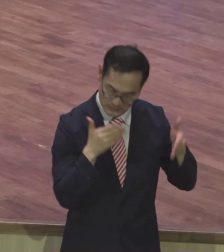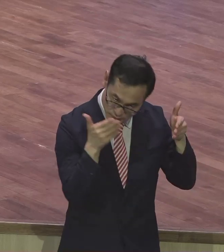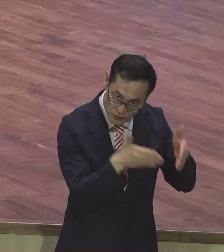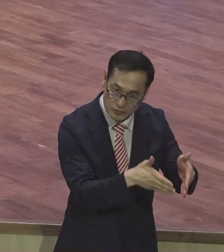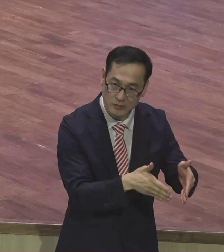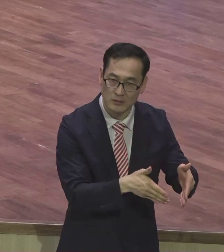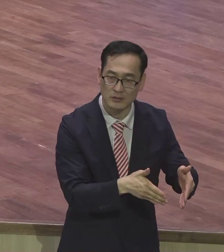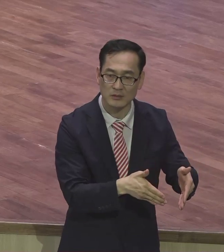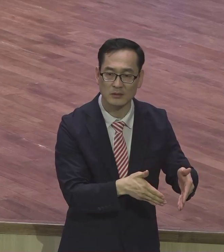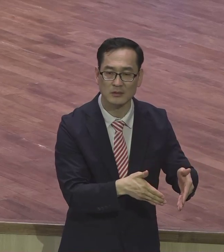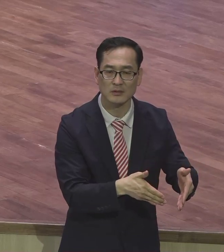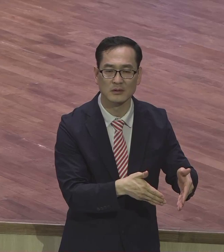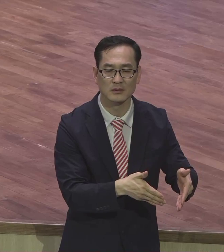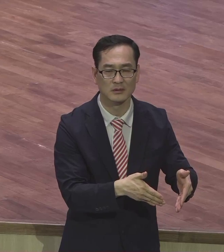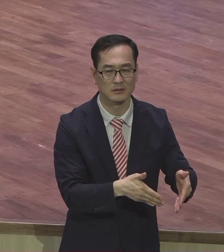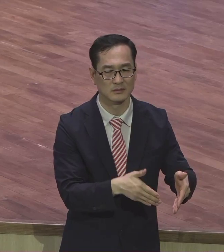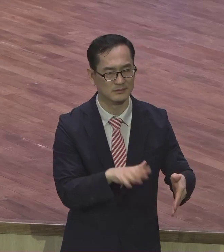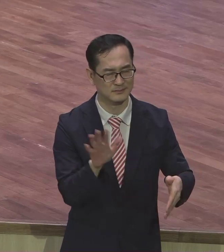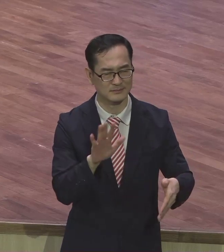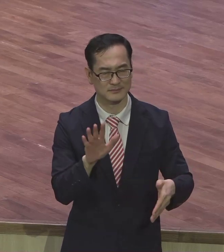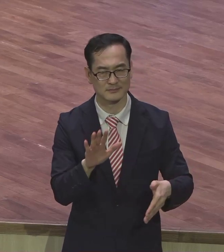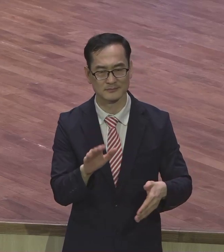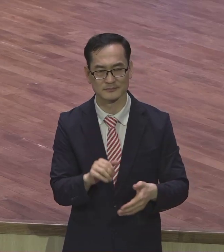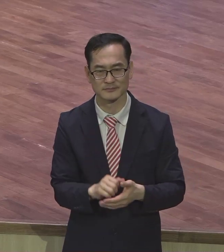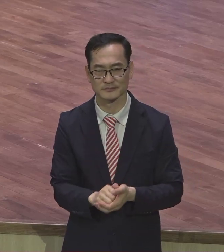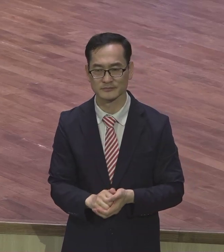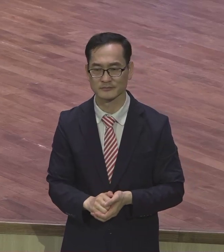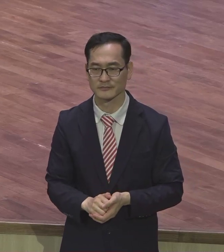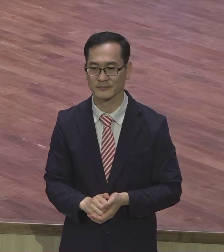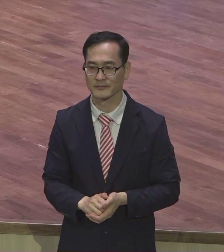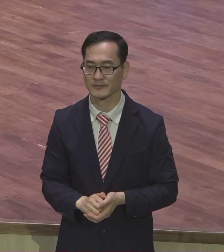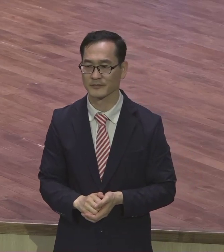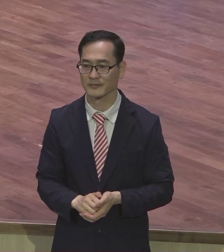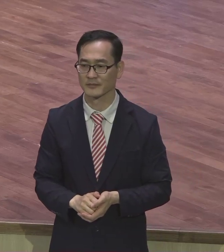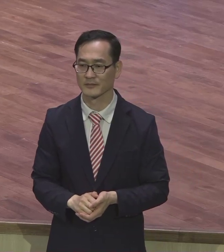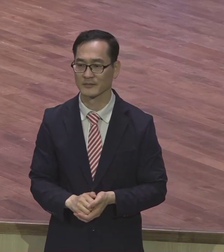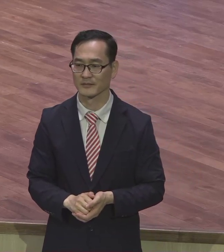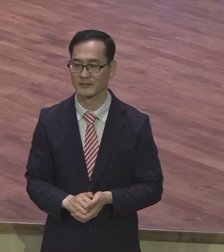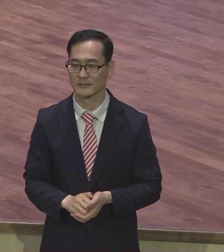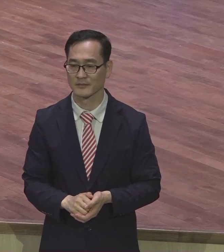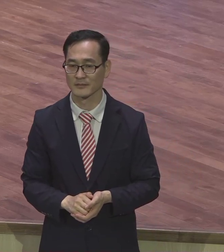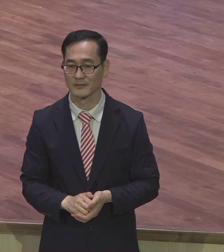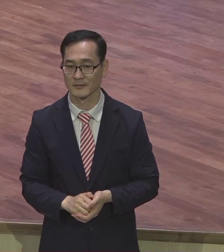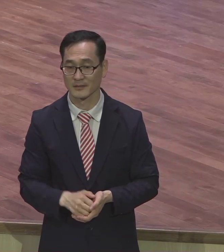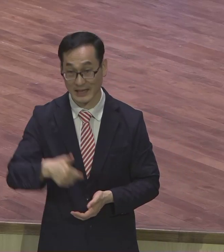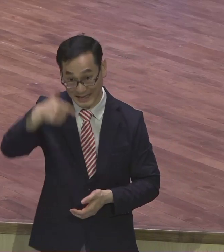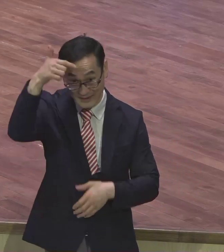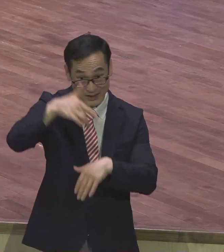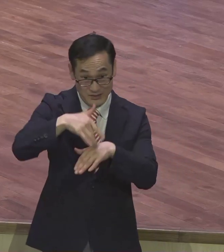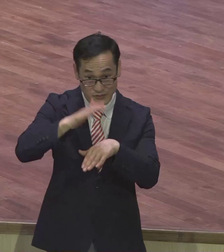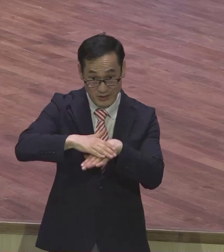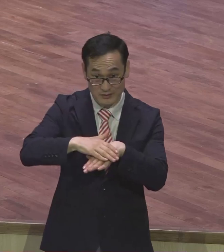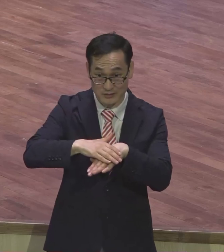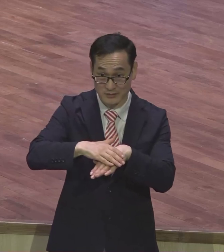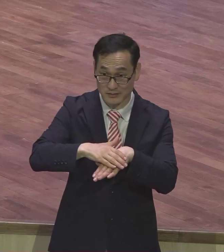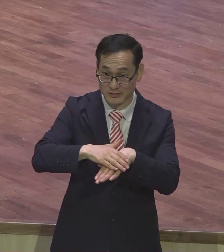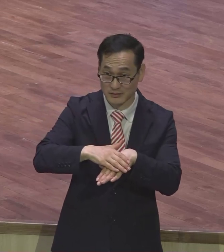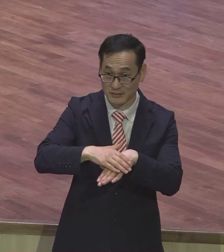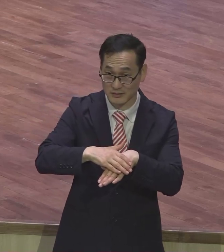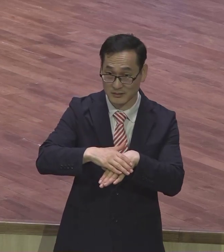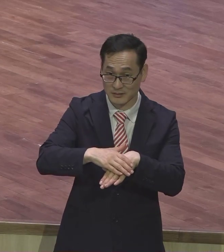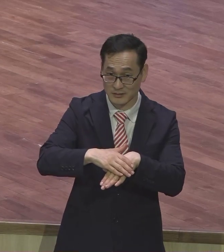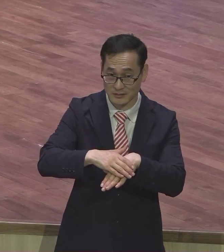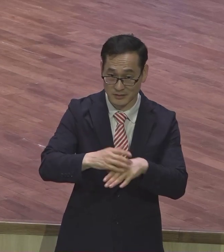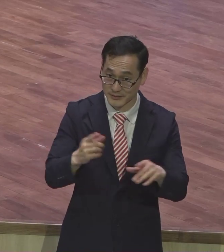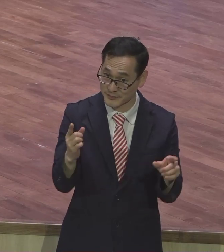장세기 6장입니다 그렇게 살아서는 절대로 이 틀에서 못 빠져나와요 문제사건은 다 털어져